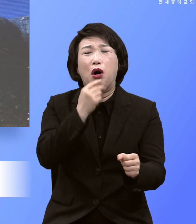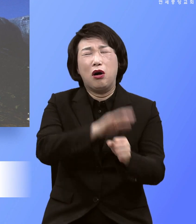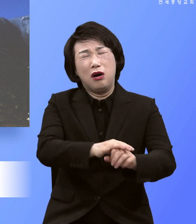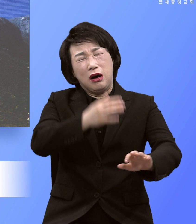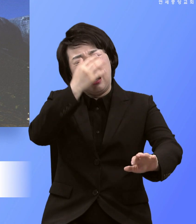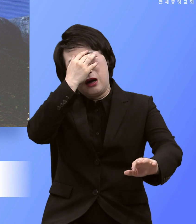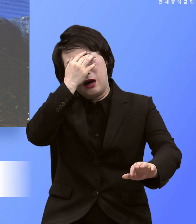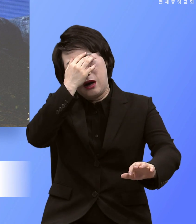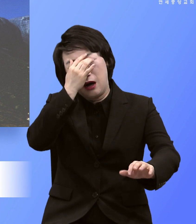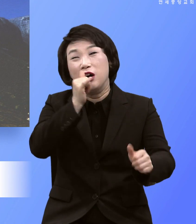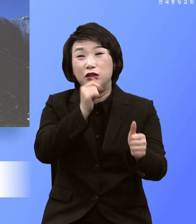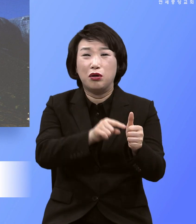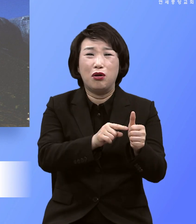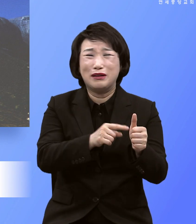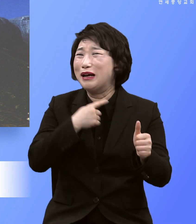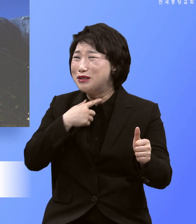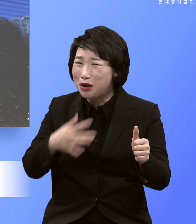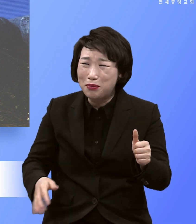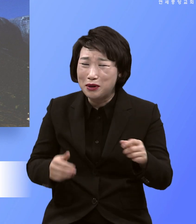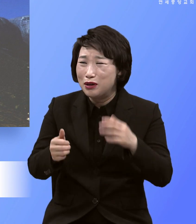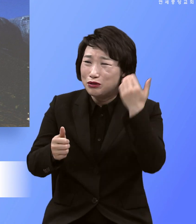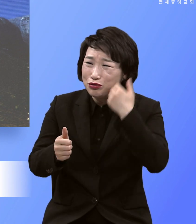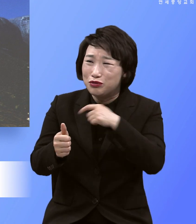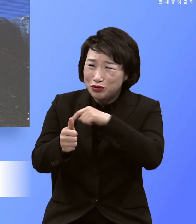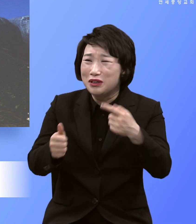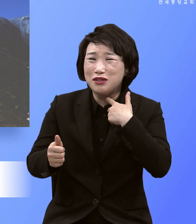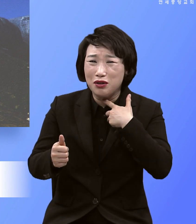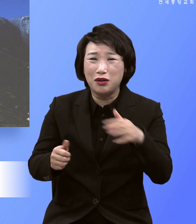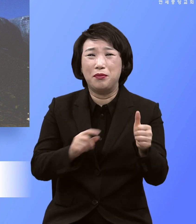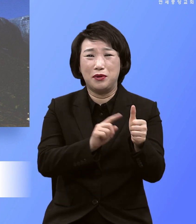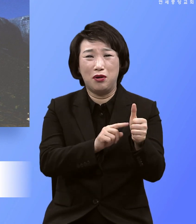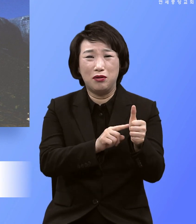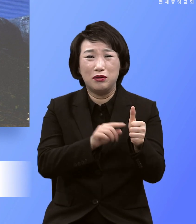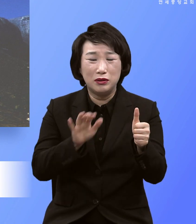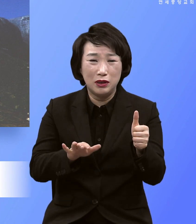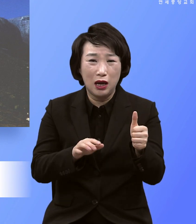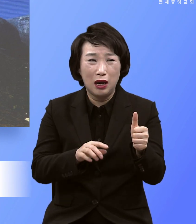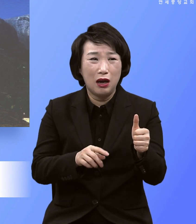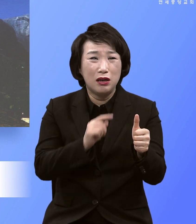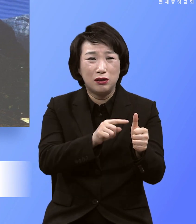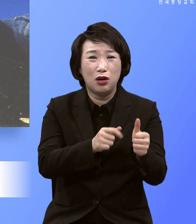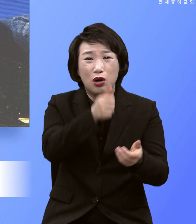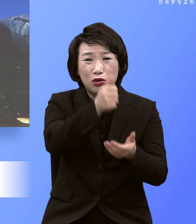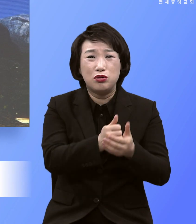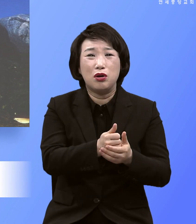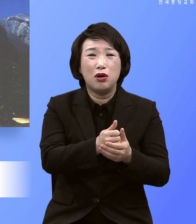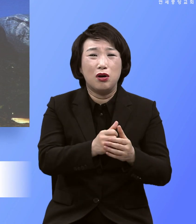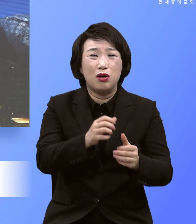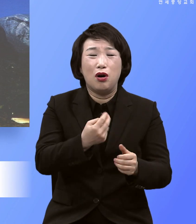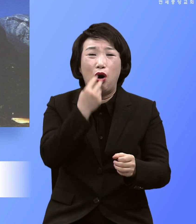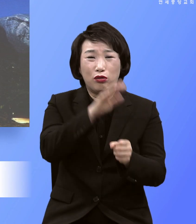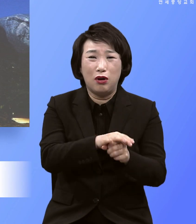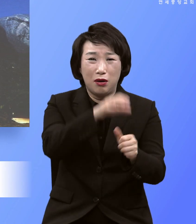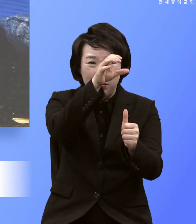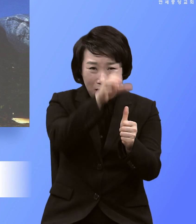분해. 자기는 사람을 죽인 적도 없는데 사람을 죽였다는 죄로